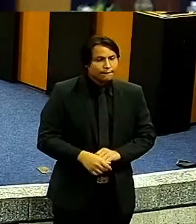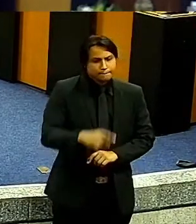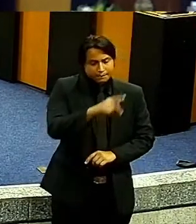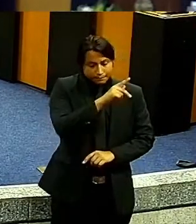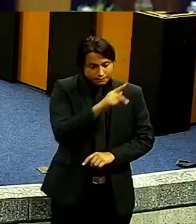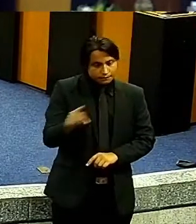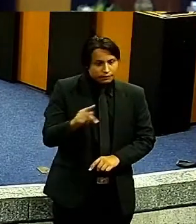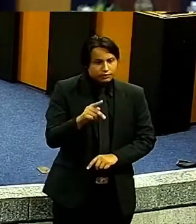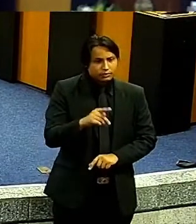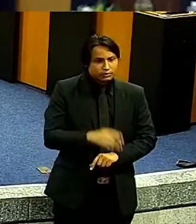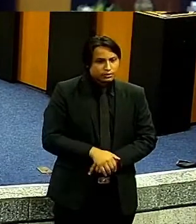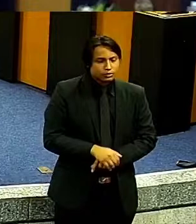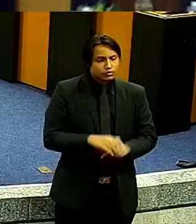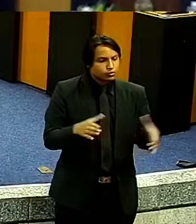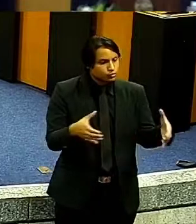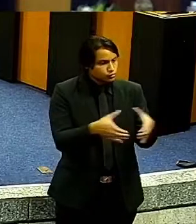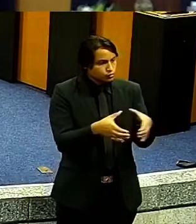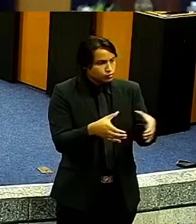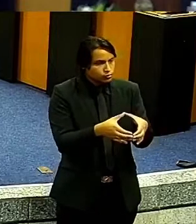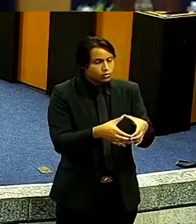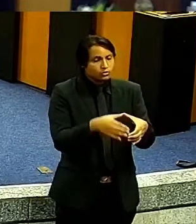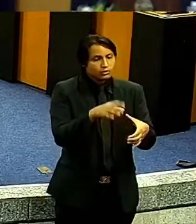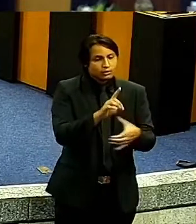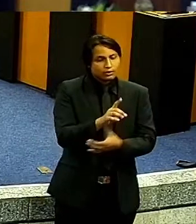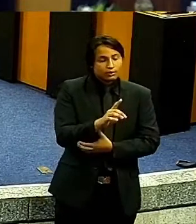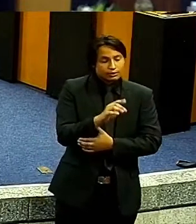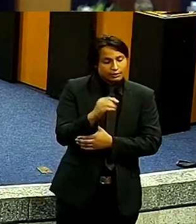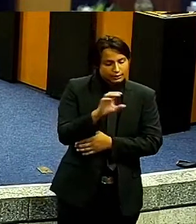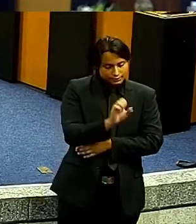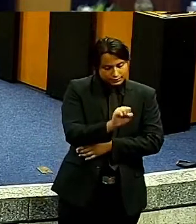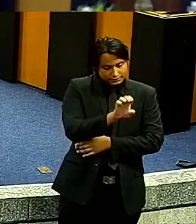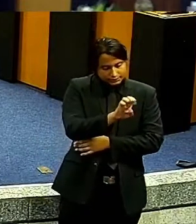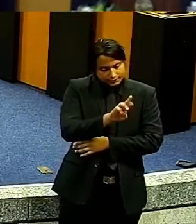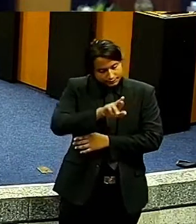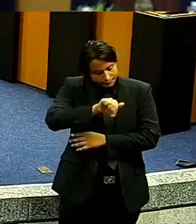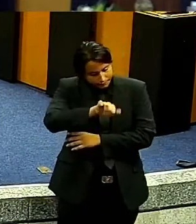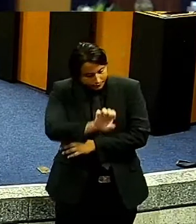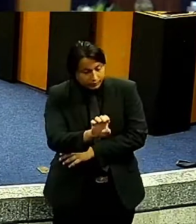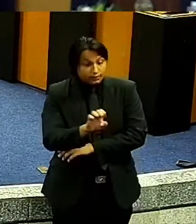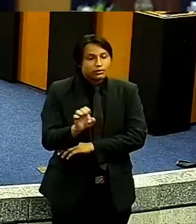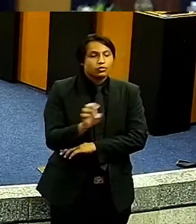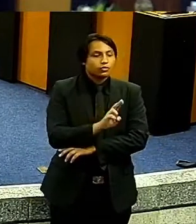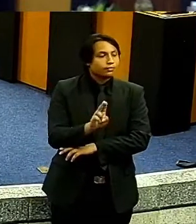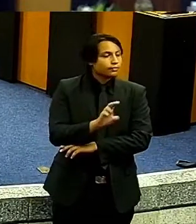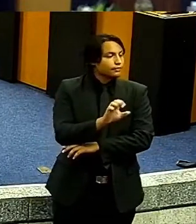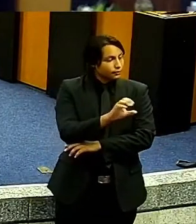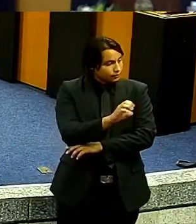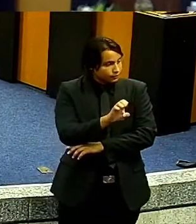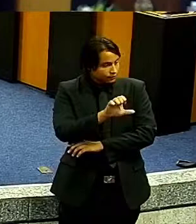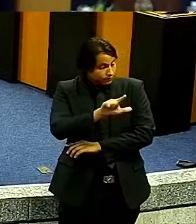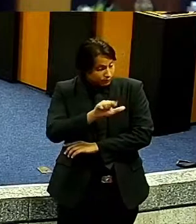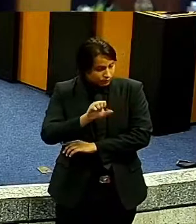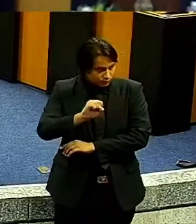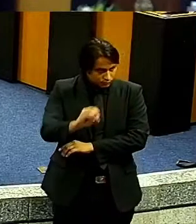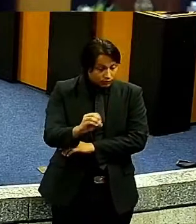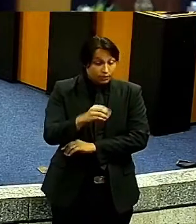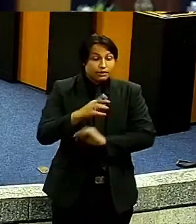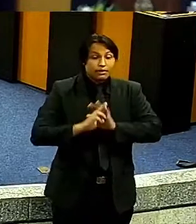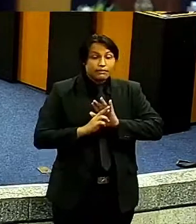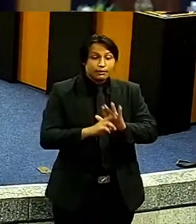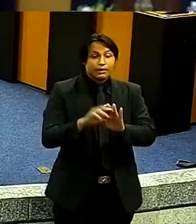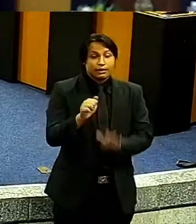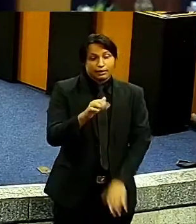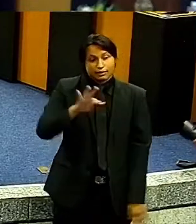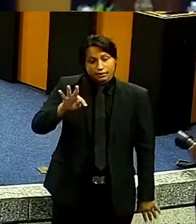Presidente do Conselho deliberativo Estadual do sebrai Maranhão Dr célso Gonçalo de Souza representando a fé